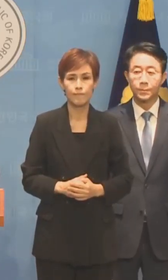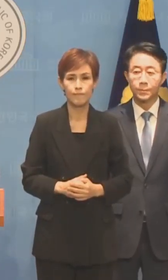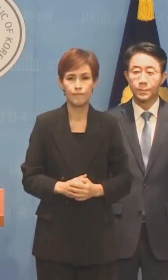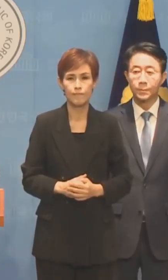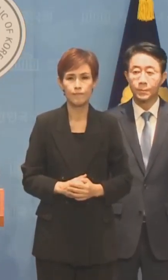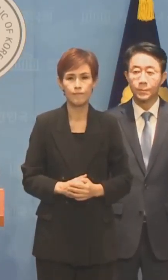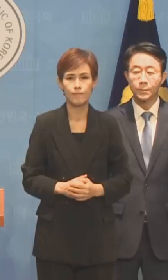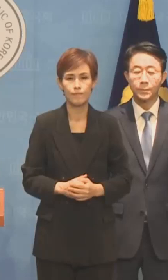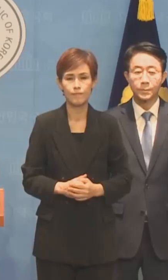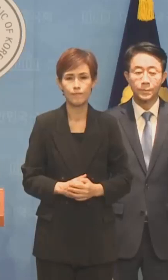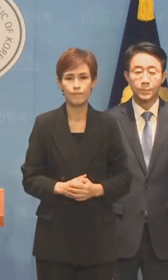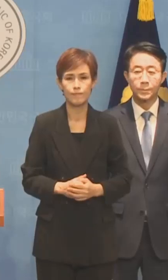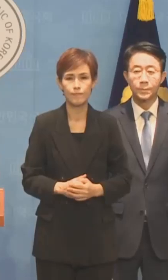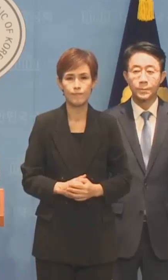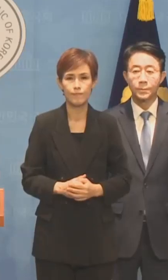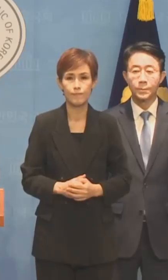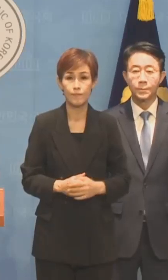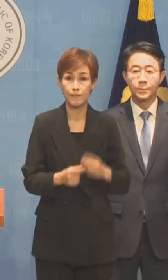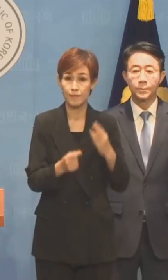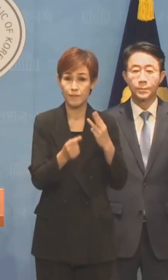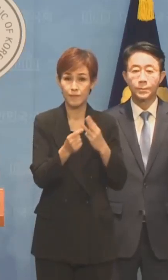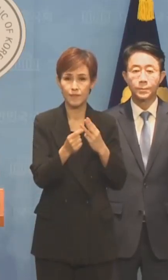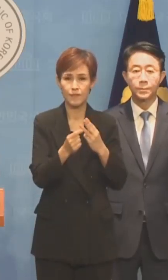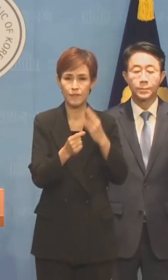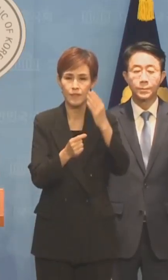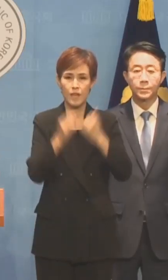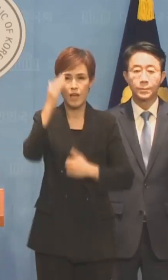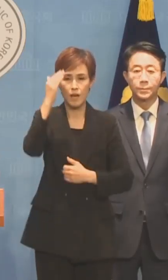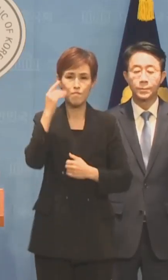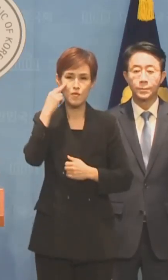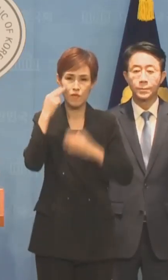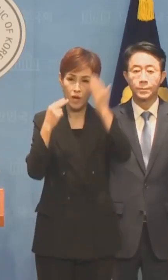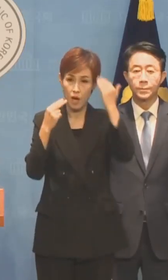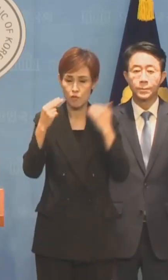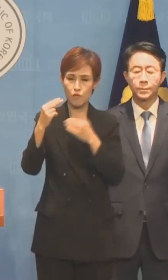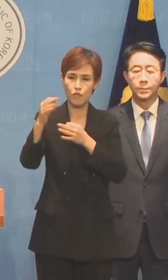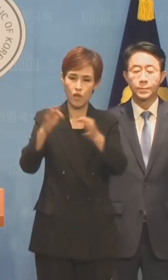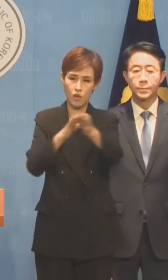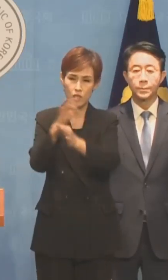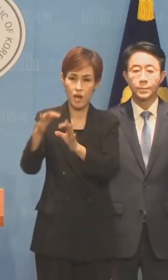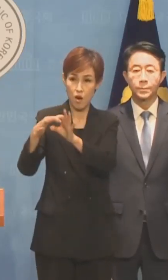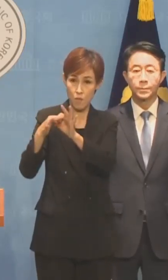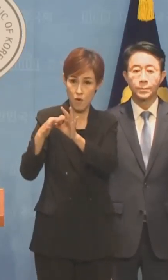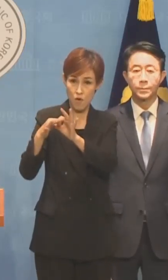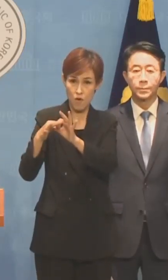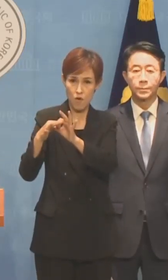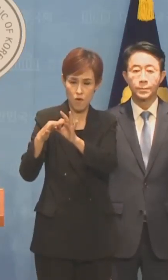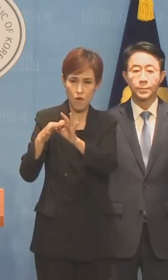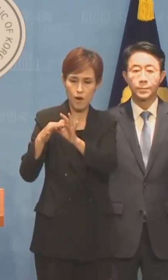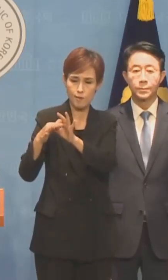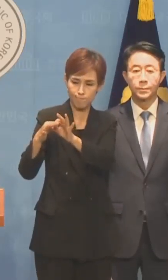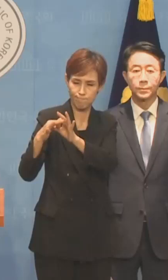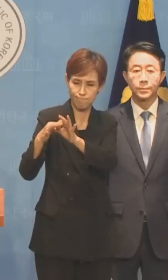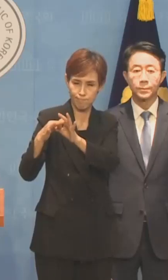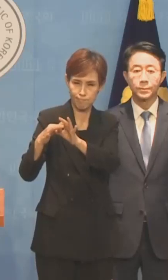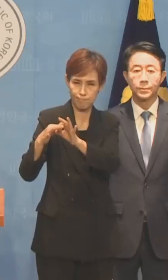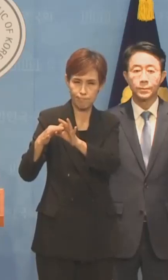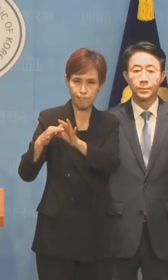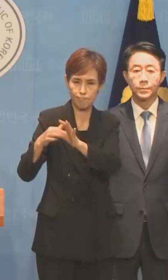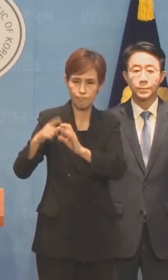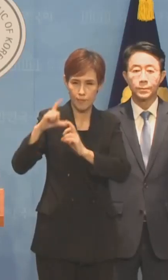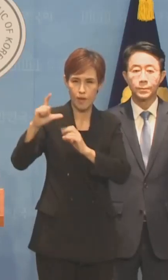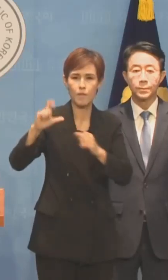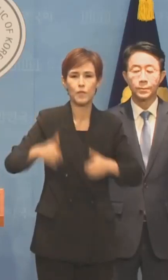홍기현 의원입니다. 셋째, 한미 경제협력은 전략적 경제 파트너십으로